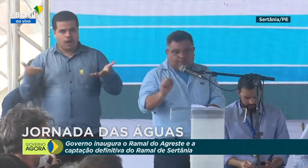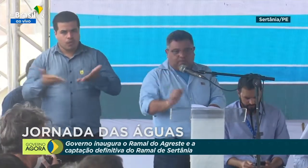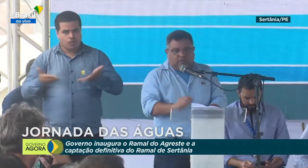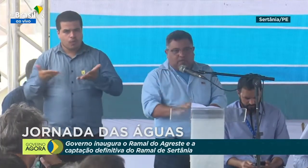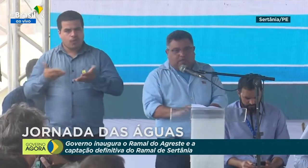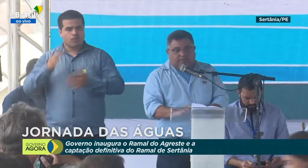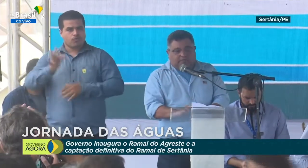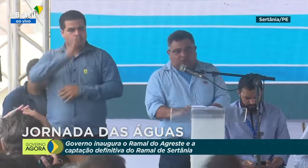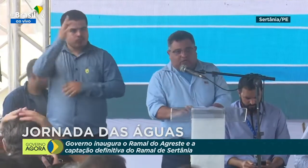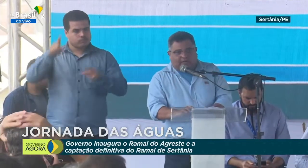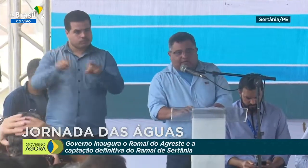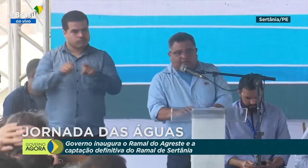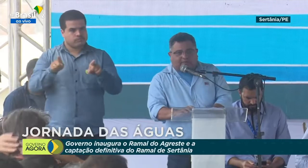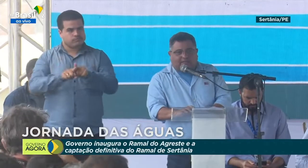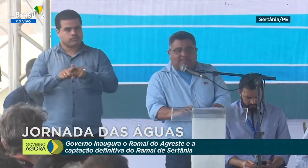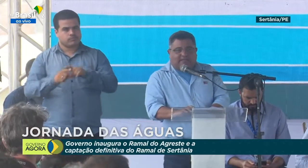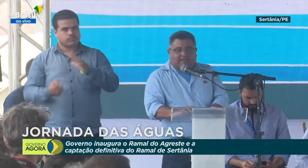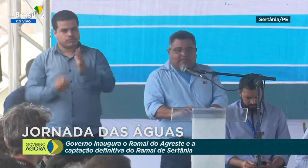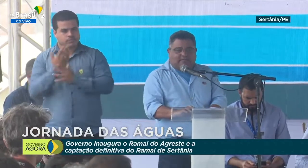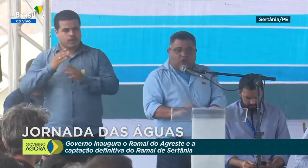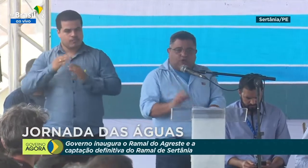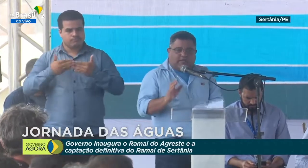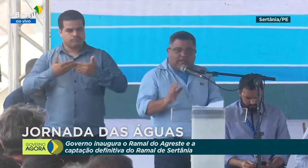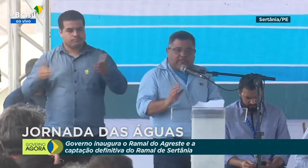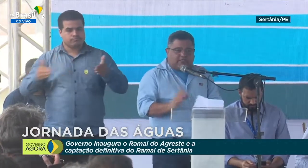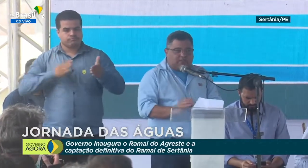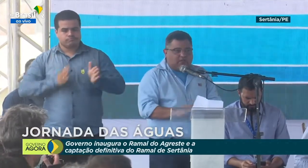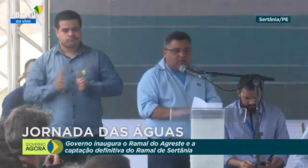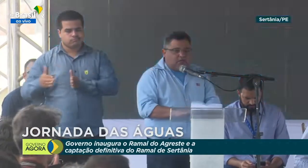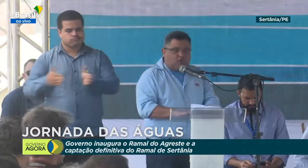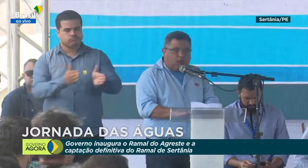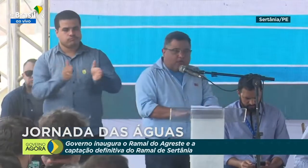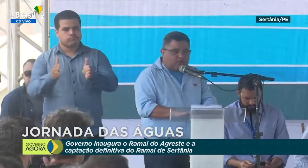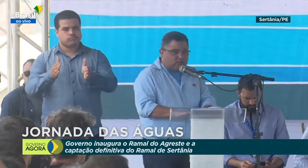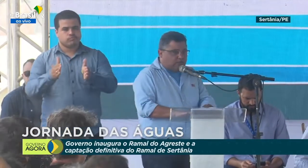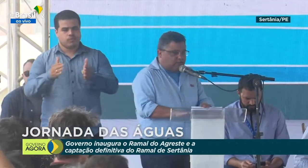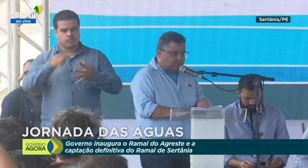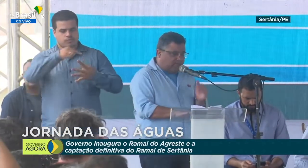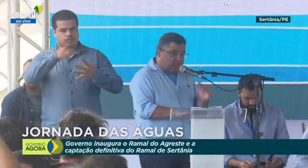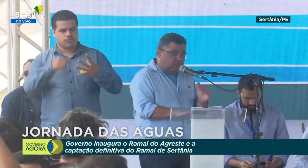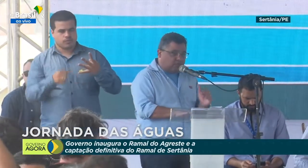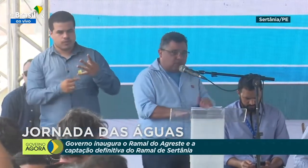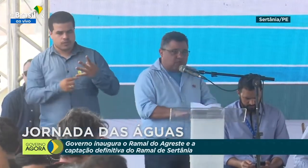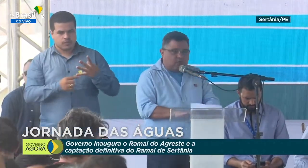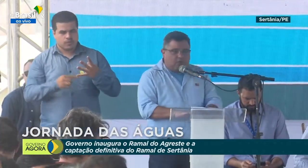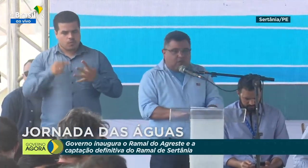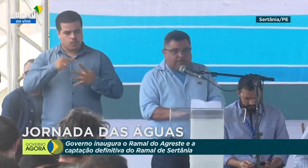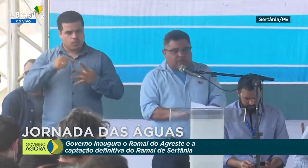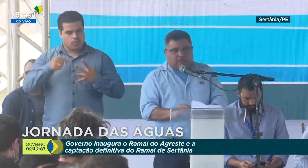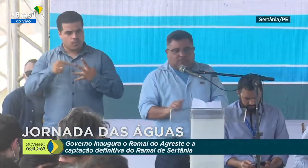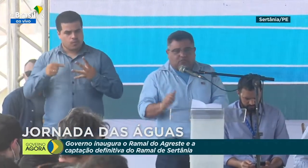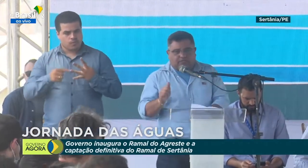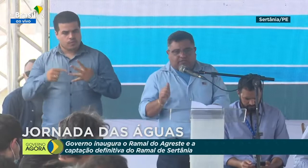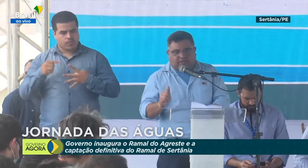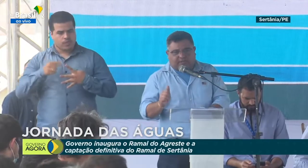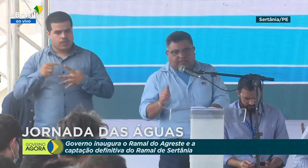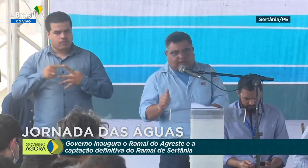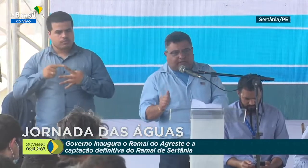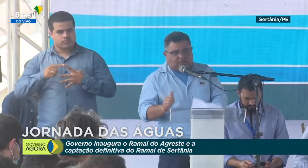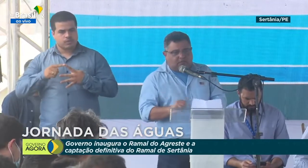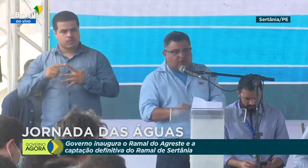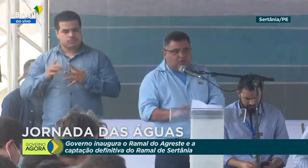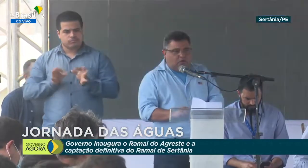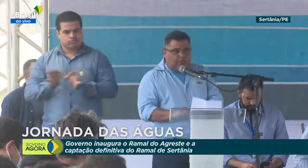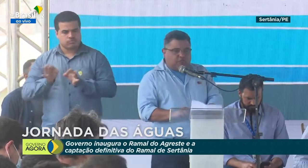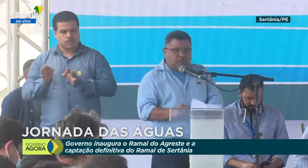futuro. Essa jornada baseia-se e norteia-se em 4 eixos: o eixo da